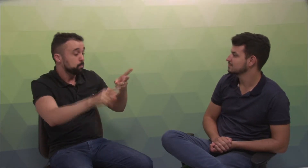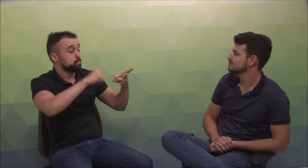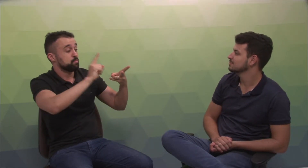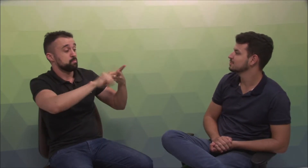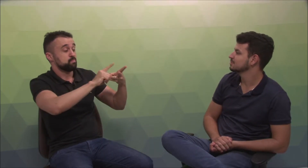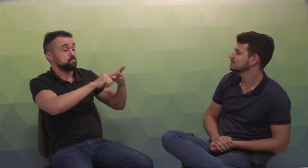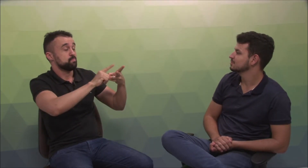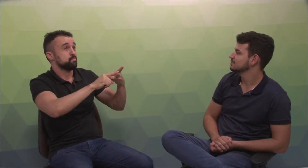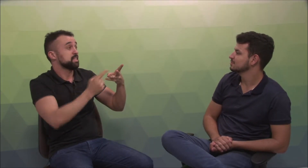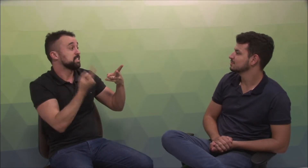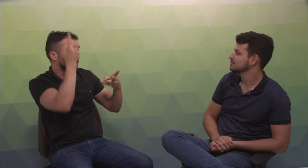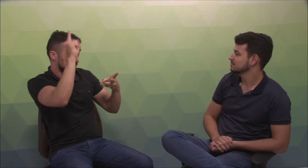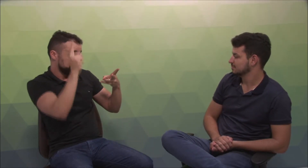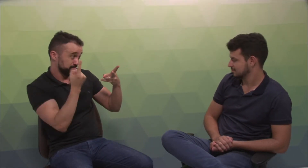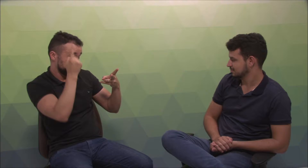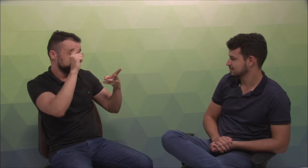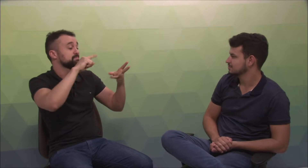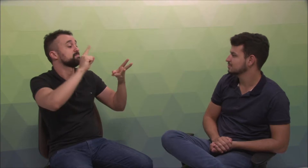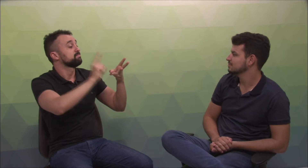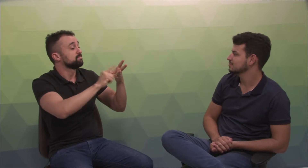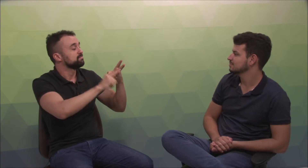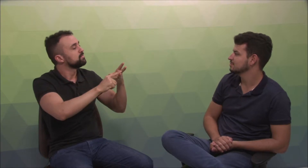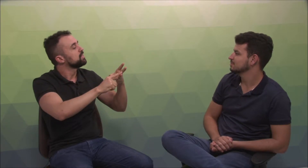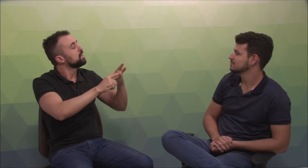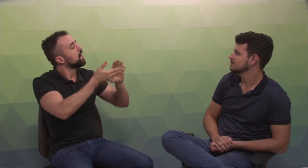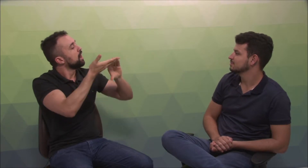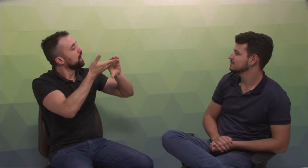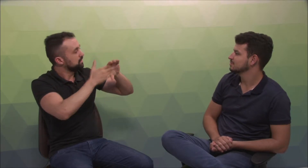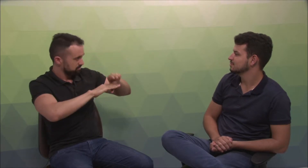Sinal, um gesto e classificador.